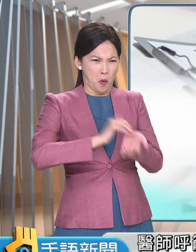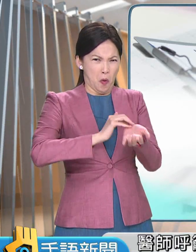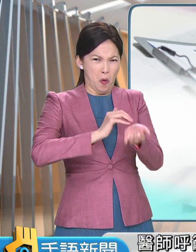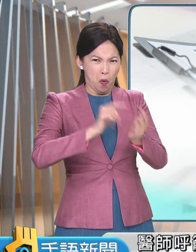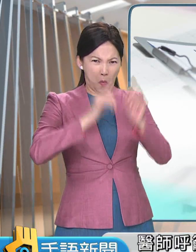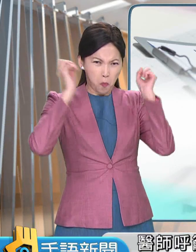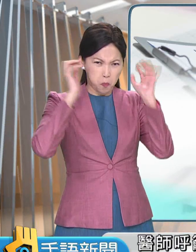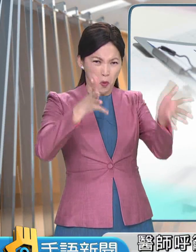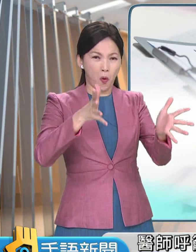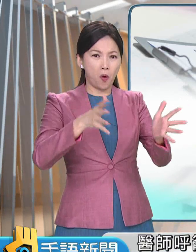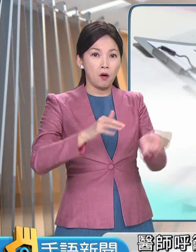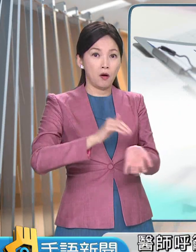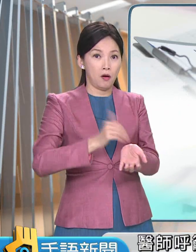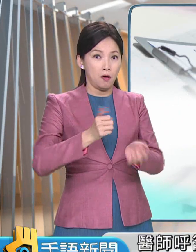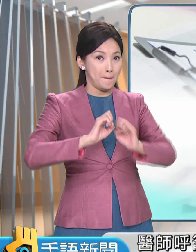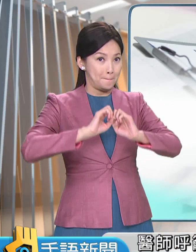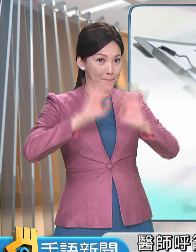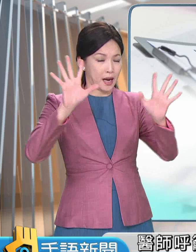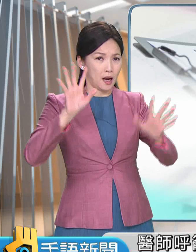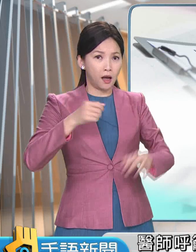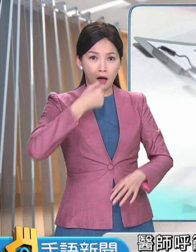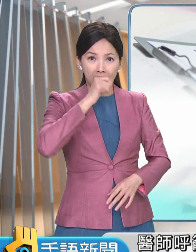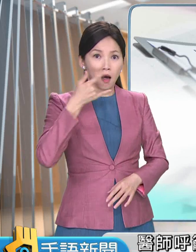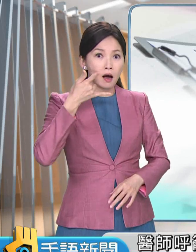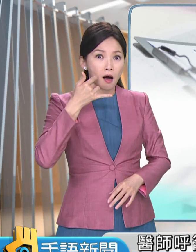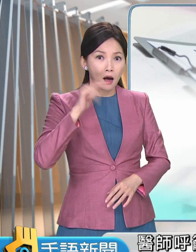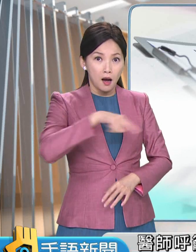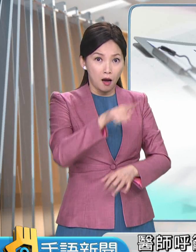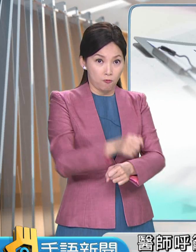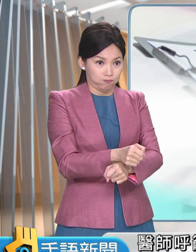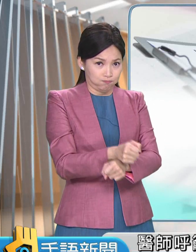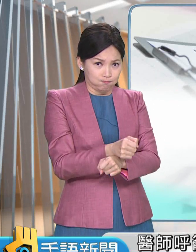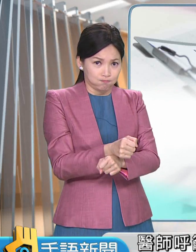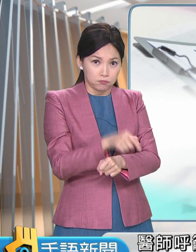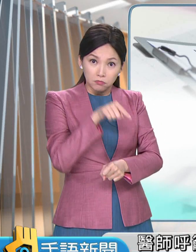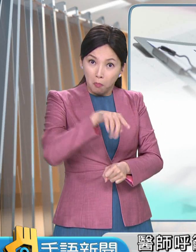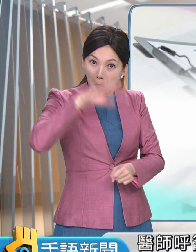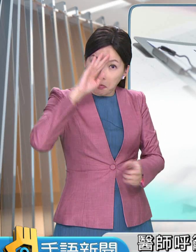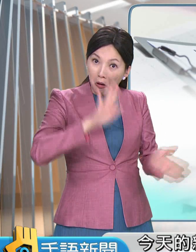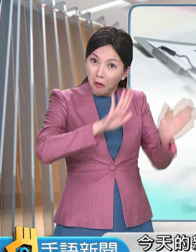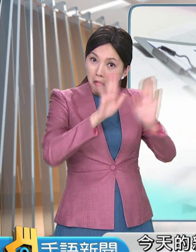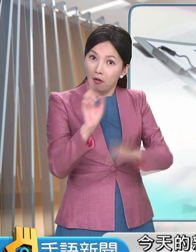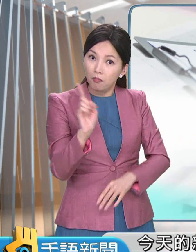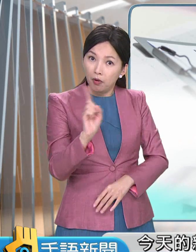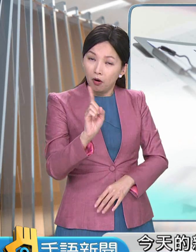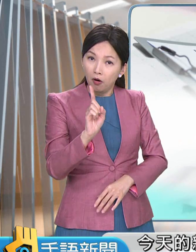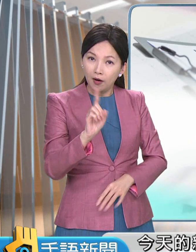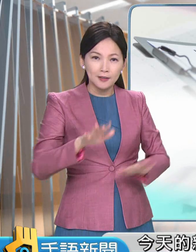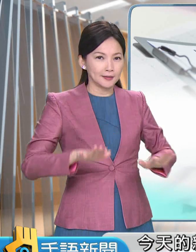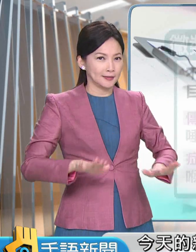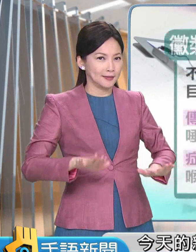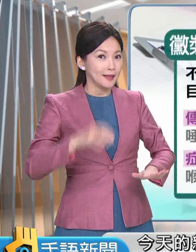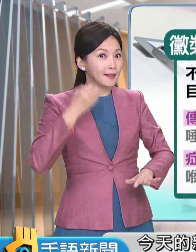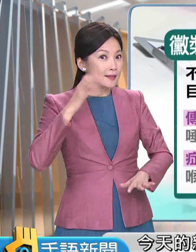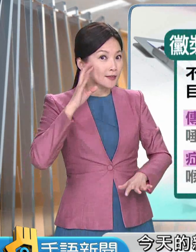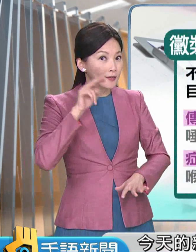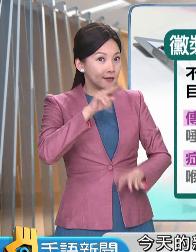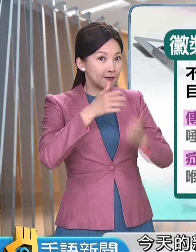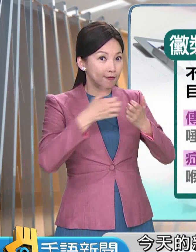医师呼吁台湾的爸妈也别轻忽。而今天的新闻见分晓单元就带